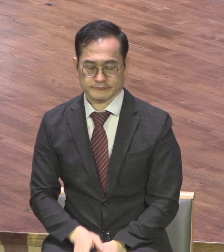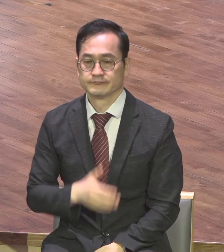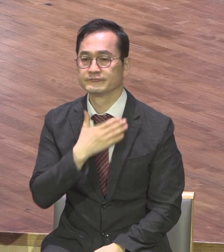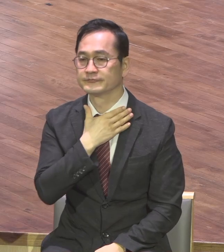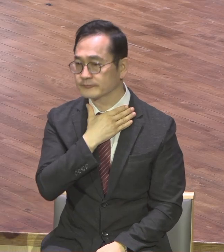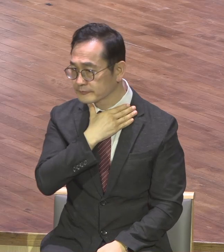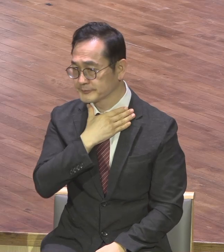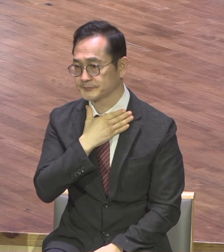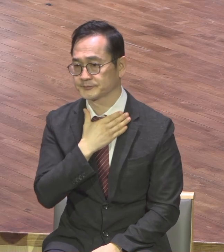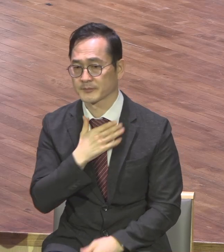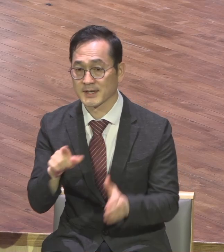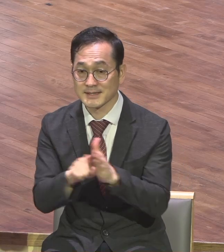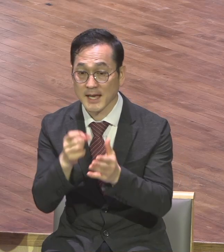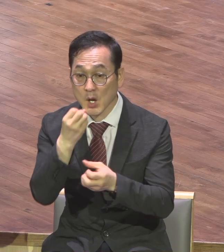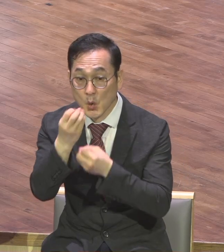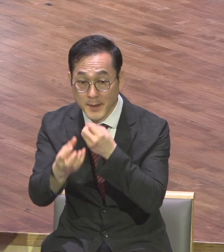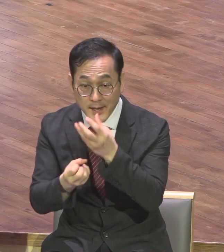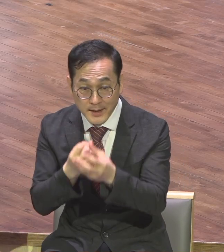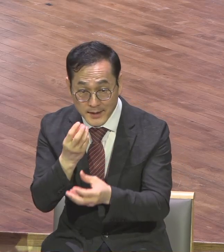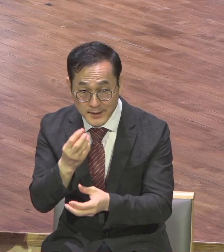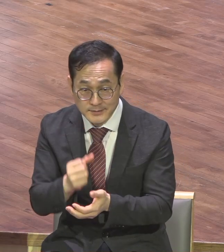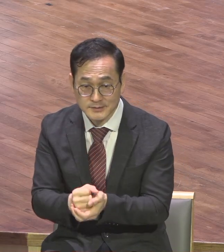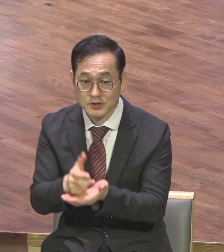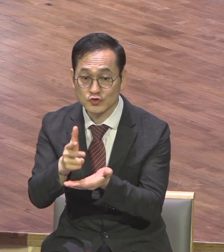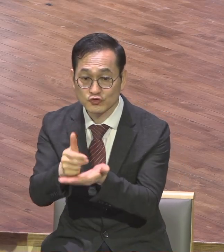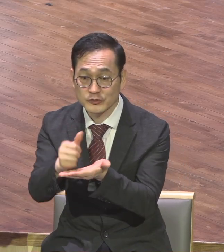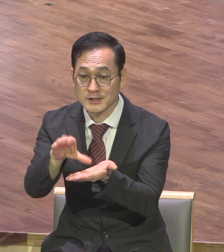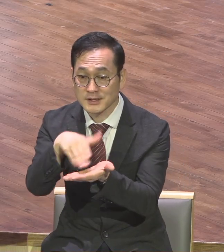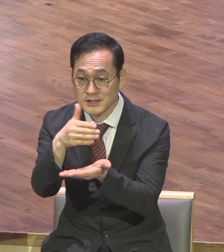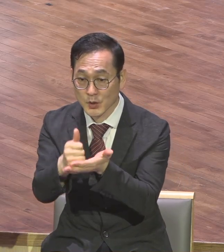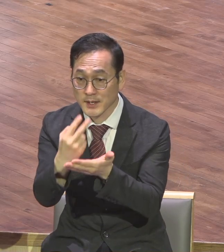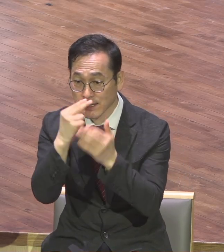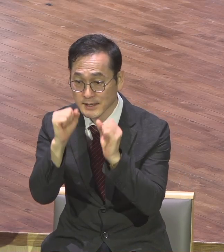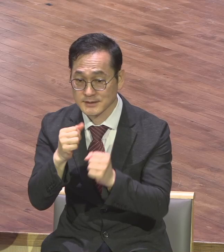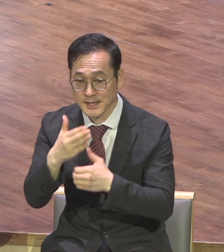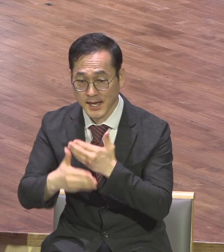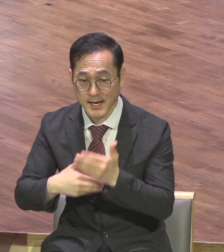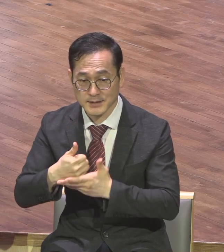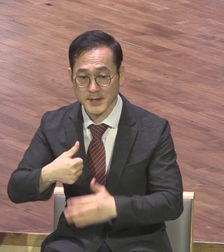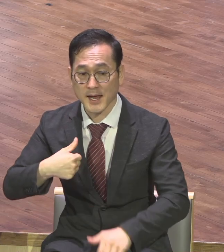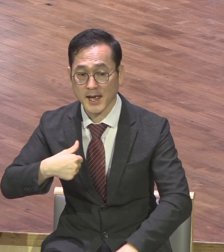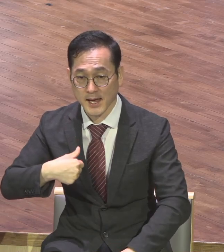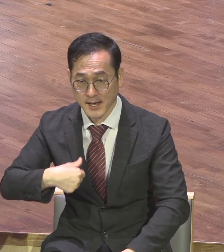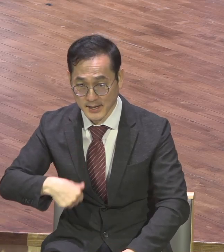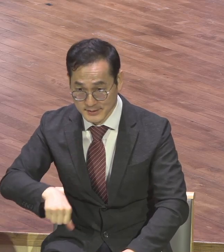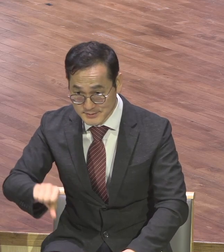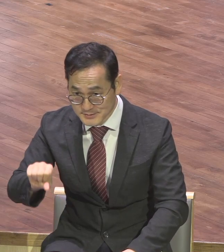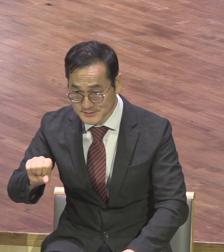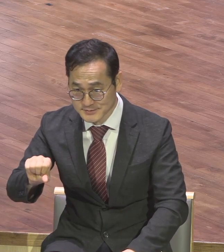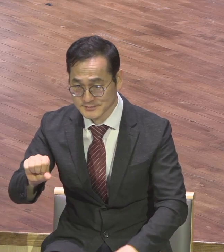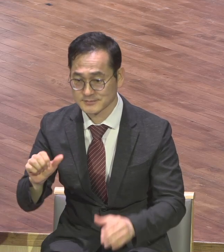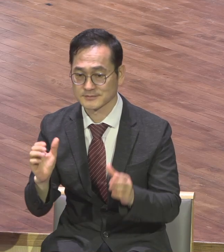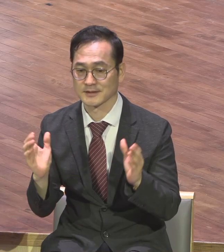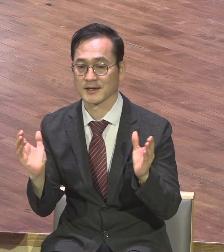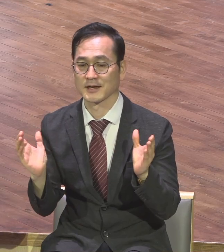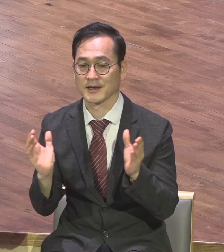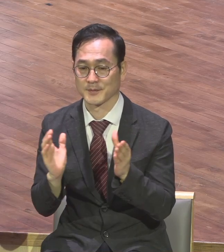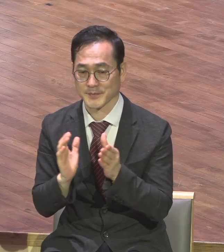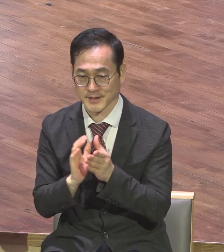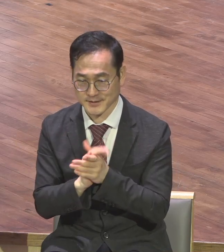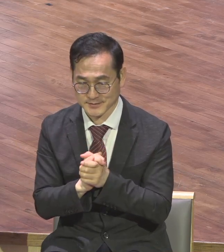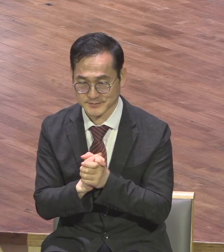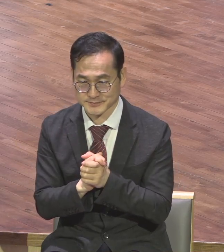하겠습니다. 신앙 고백합니다. 주는 그리스도시요 살아계신 하나님의 아들이십니다.